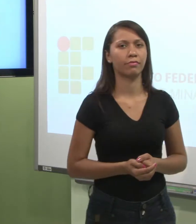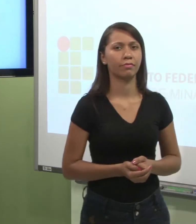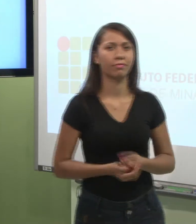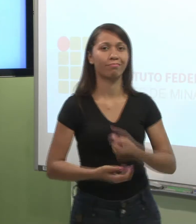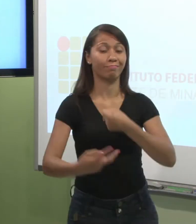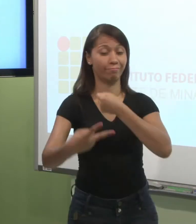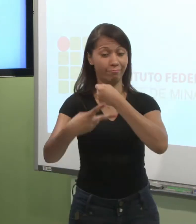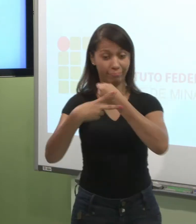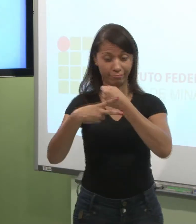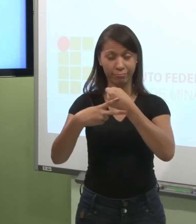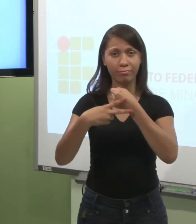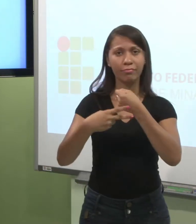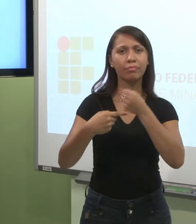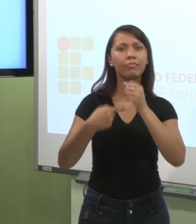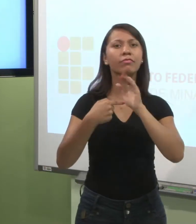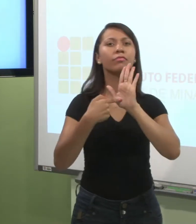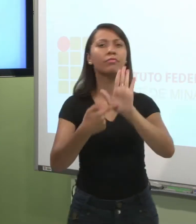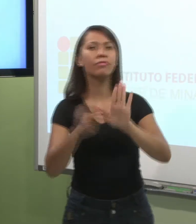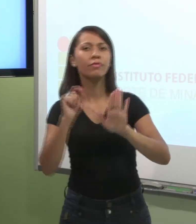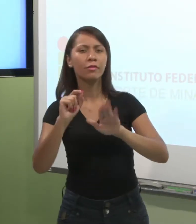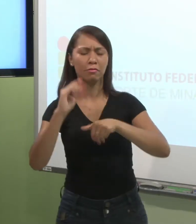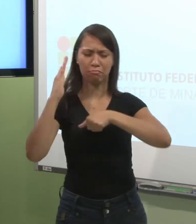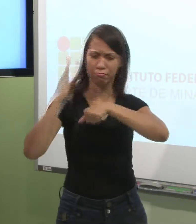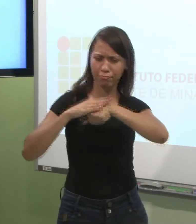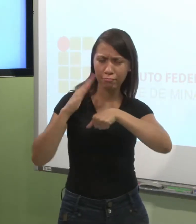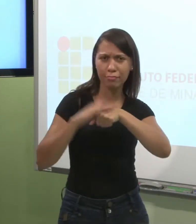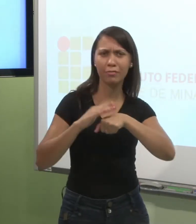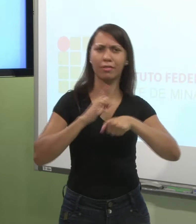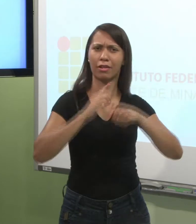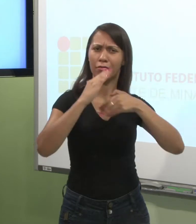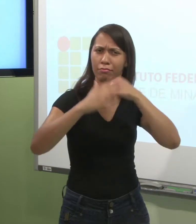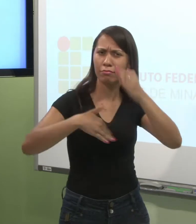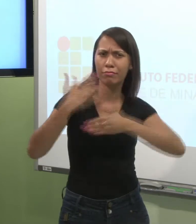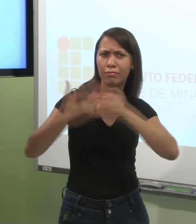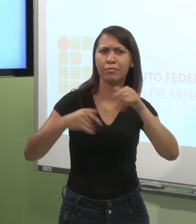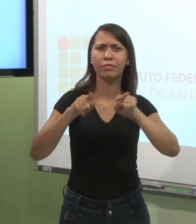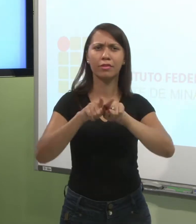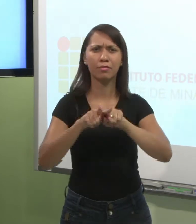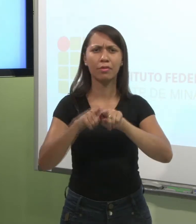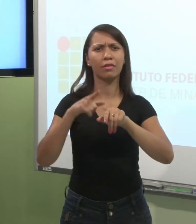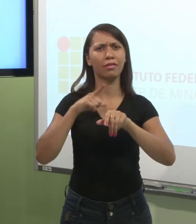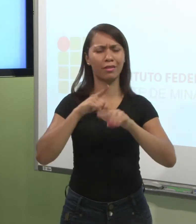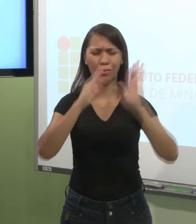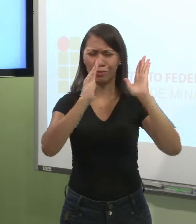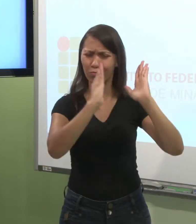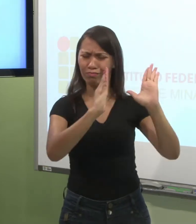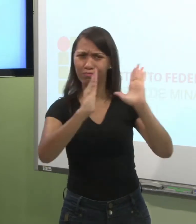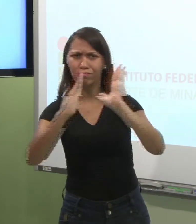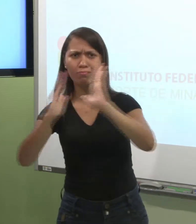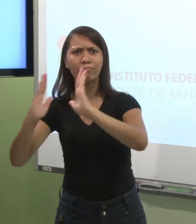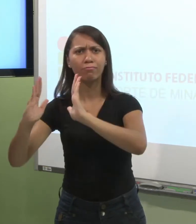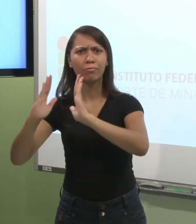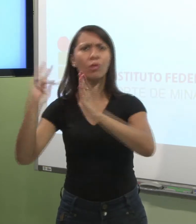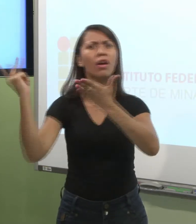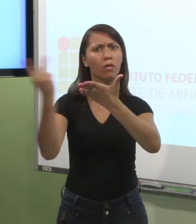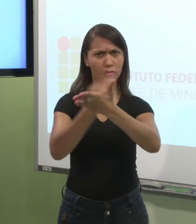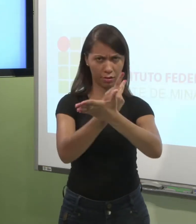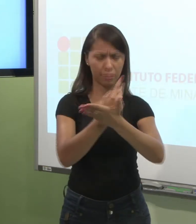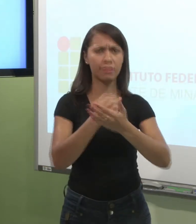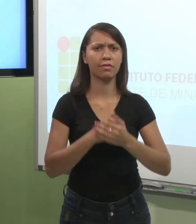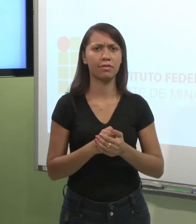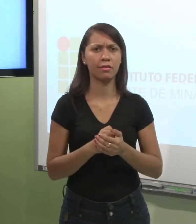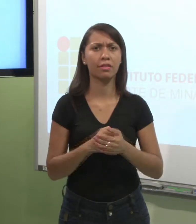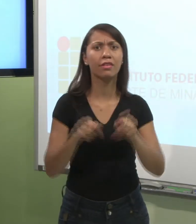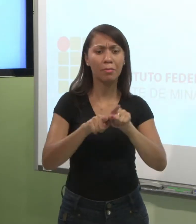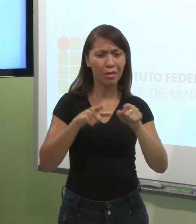Os verbos indicam ações, processos, estados, mudança de estado e manifestação de fenômenos da natureza. É